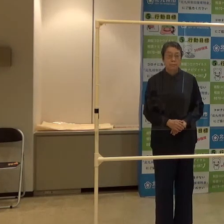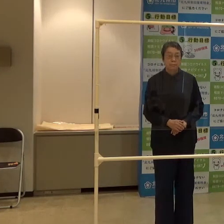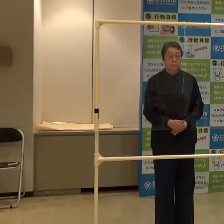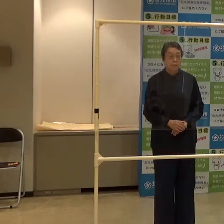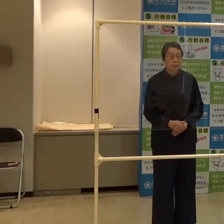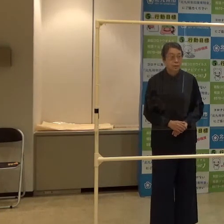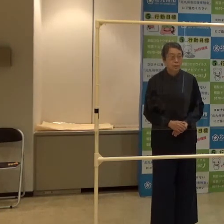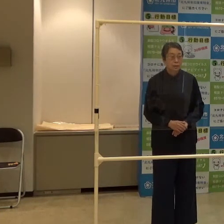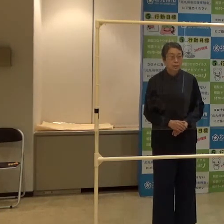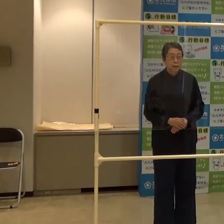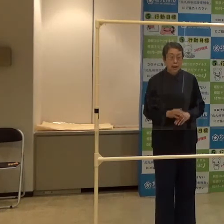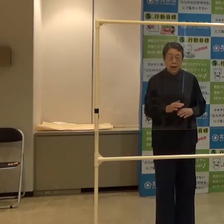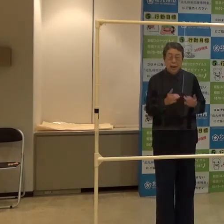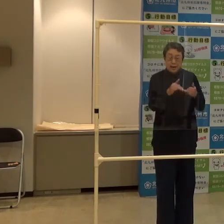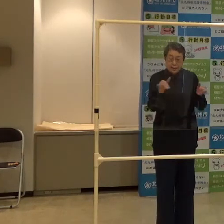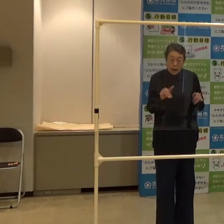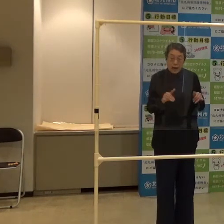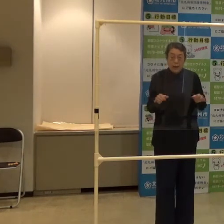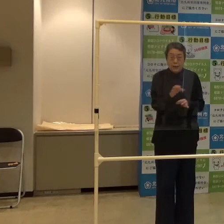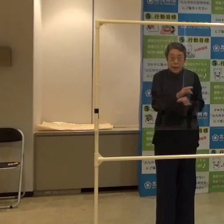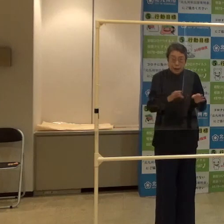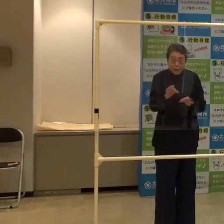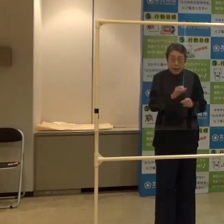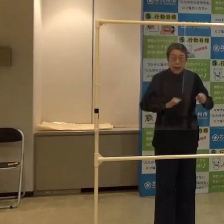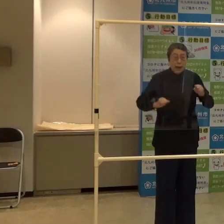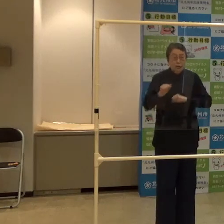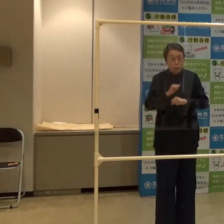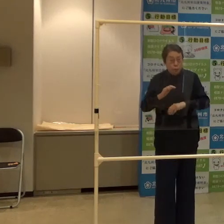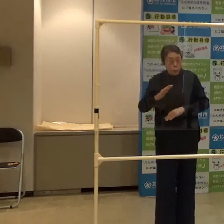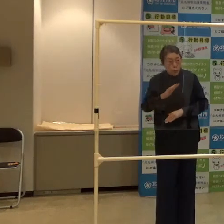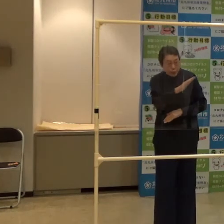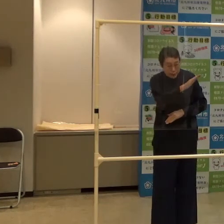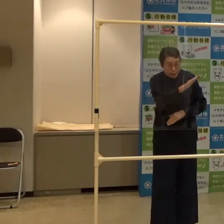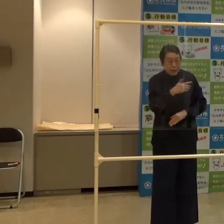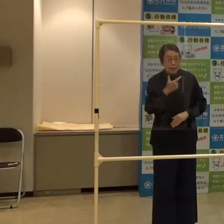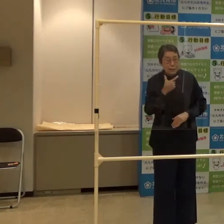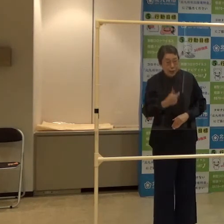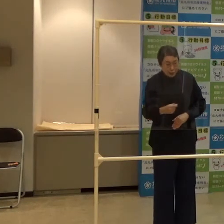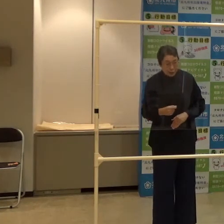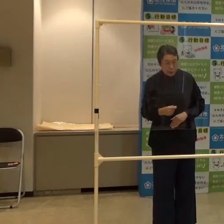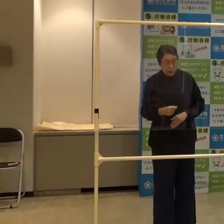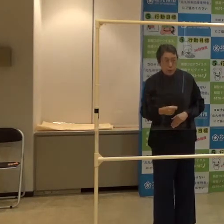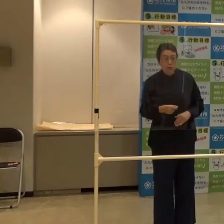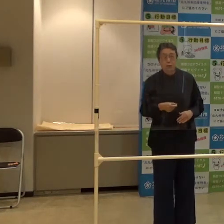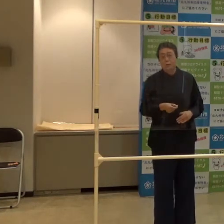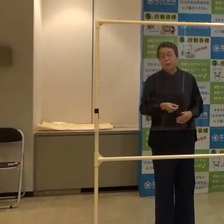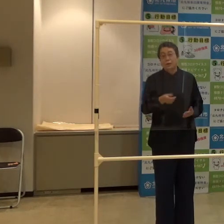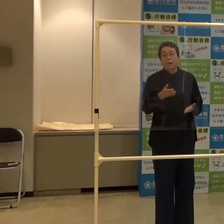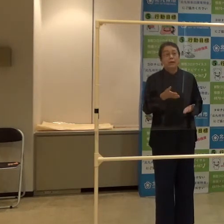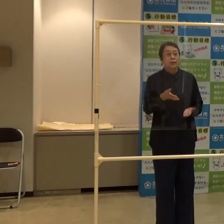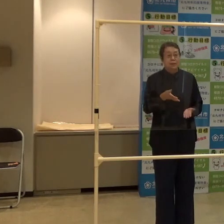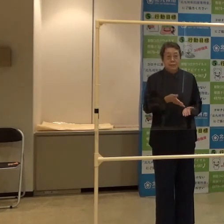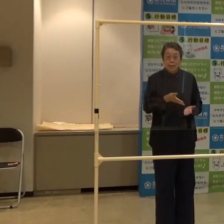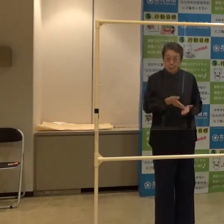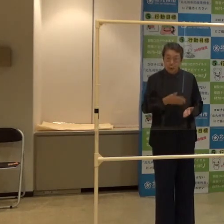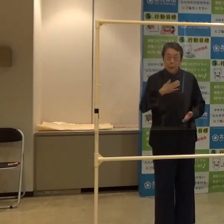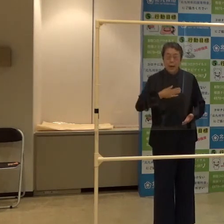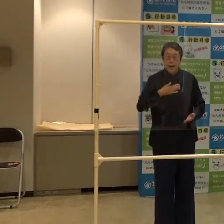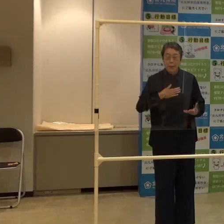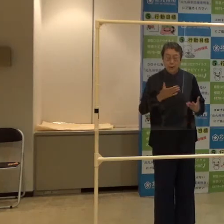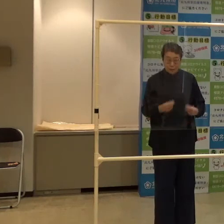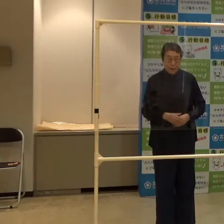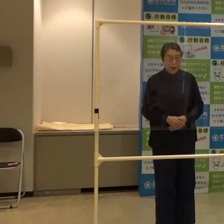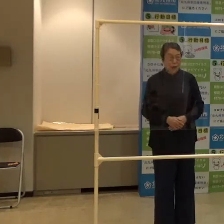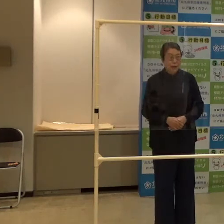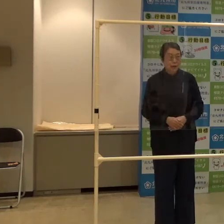徐々に社会経済活動を引き上げていくというふうに、まあ、月曜日からおっしゃっておりますけれども、まあ、首